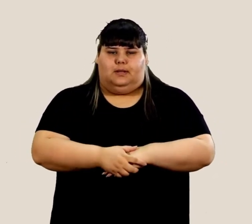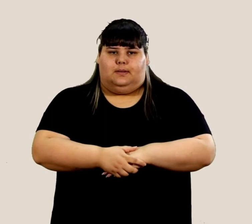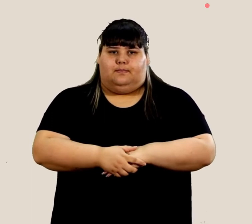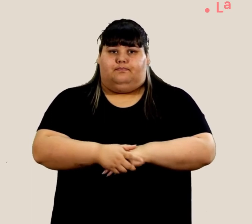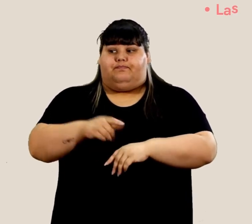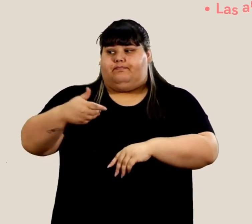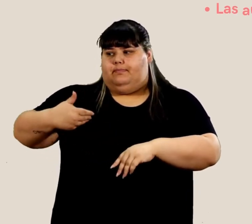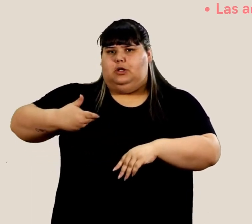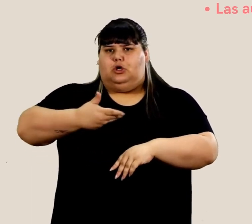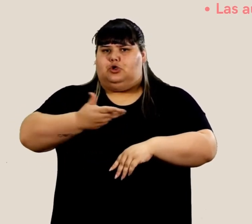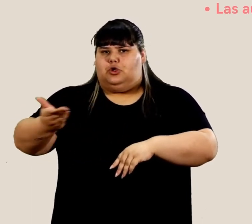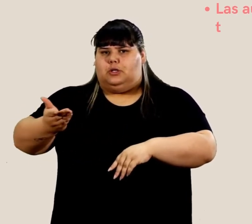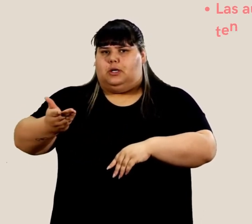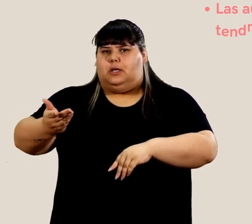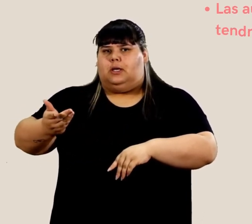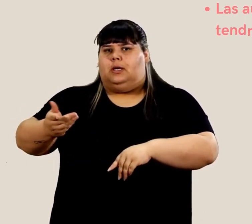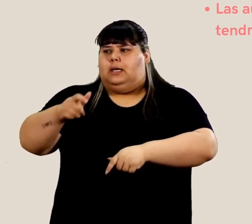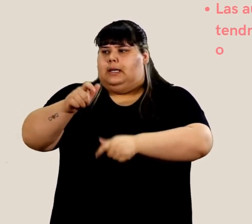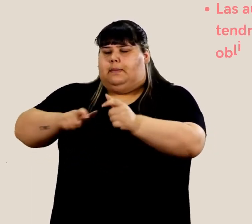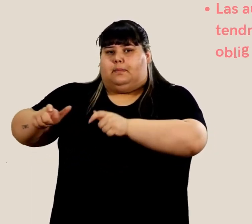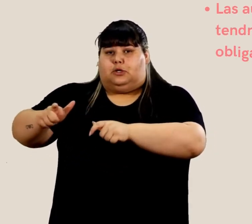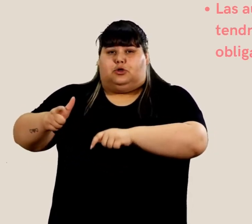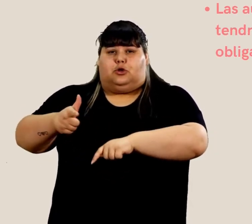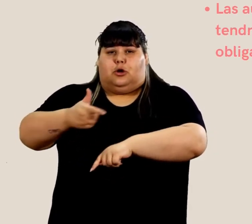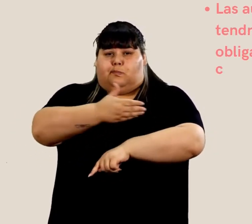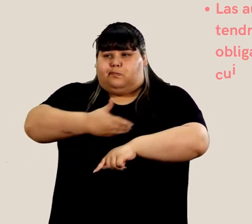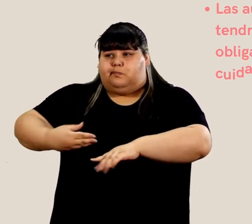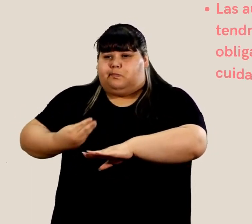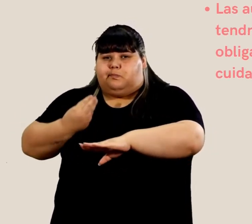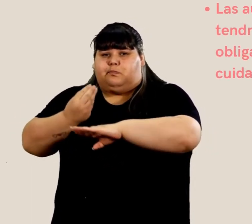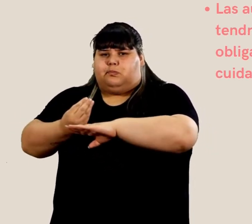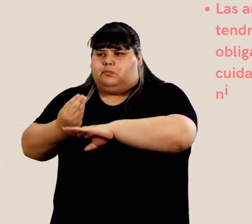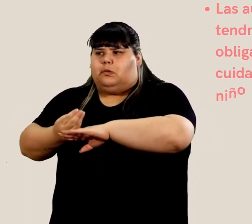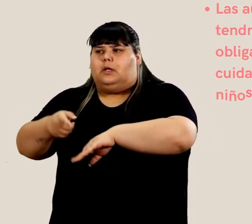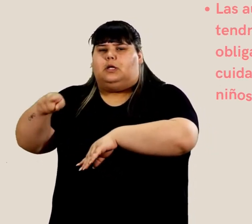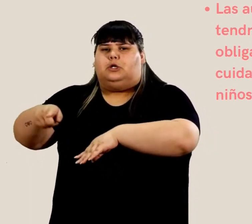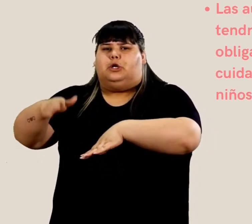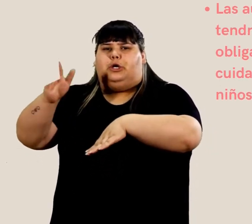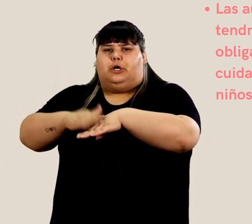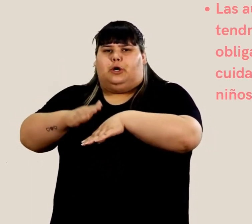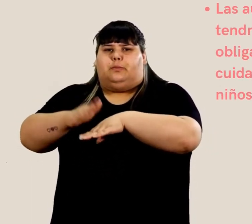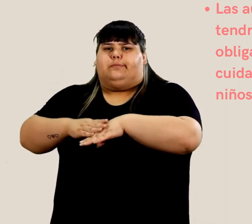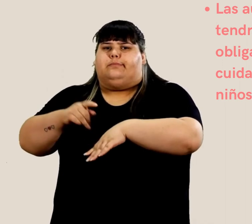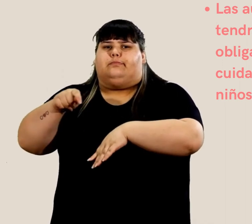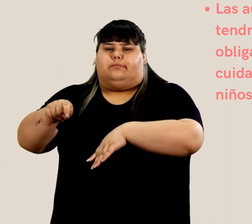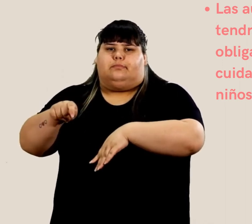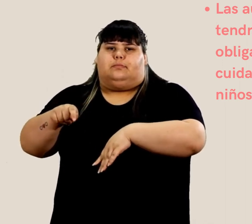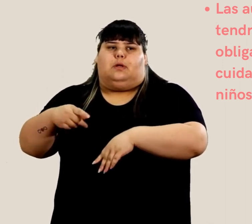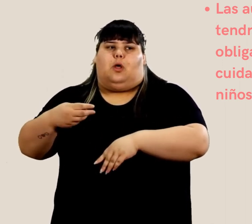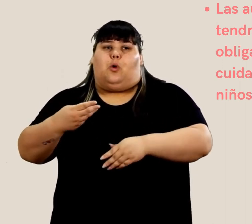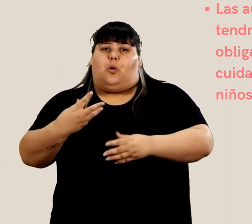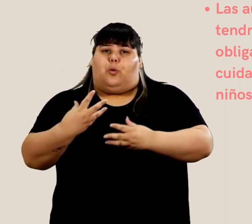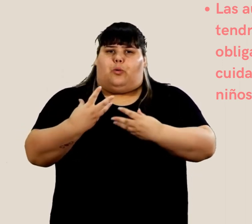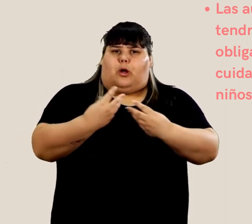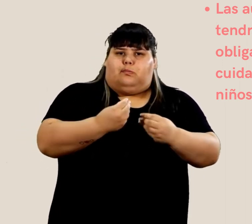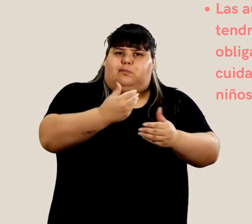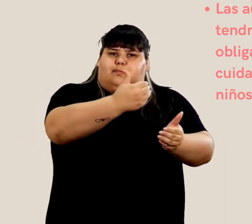La sociedad y las autoridades públicas tendrán la obligación de cuidar especialmente a